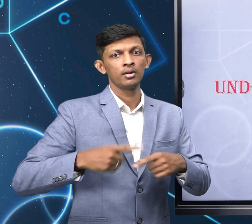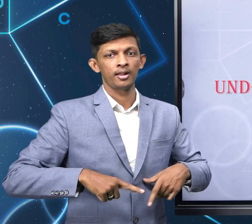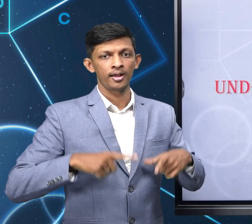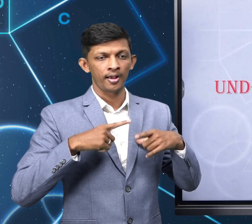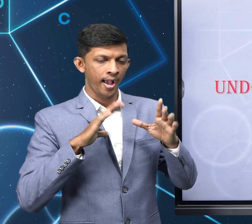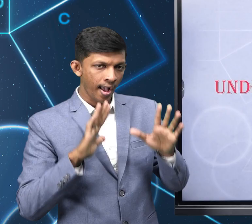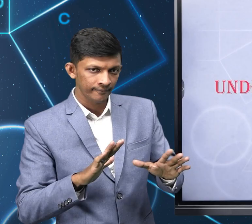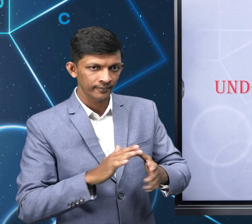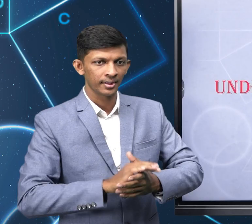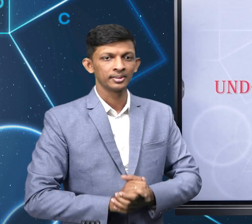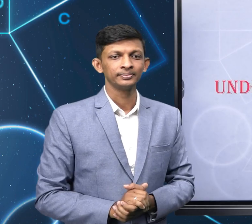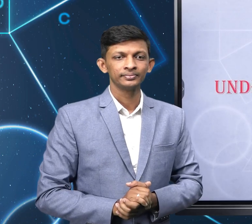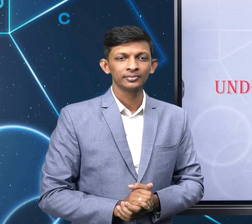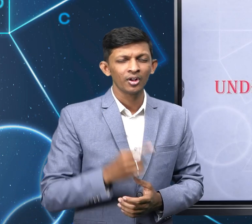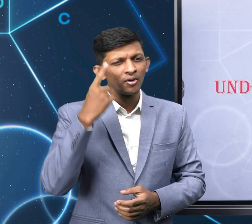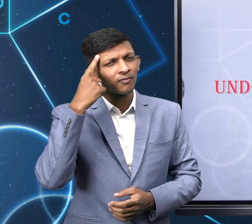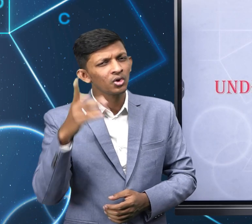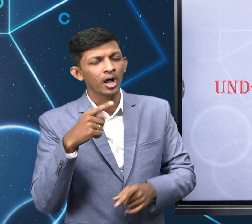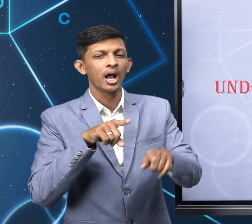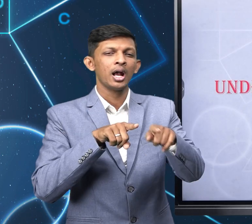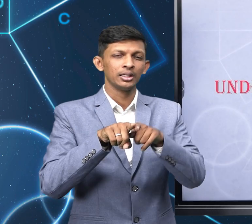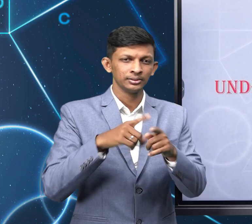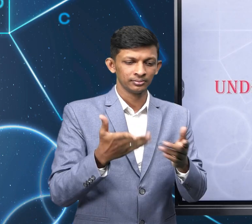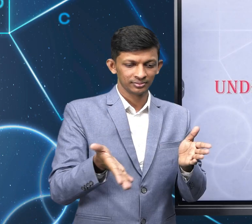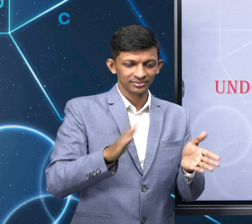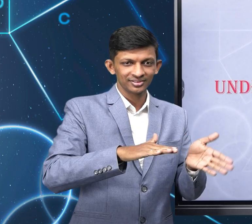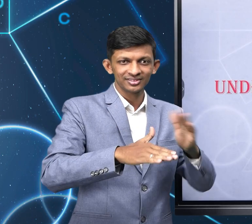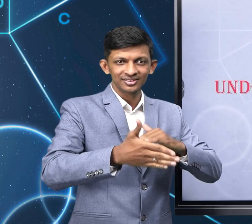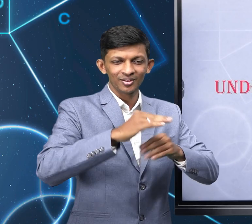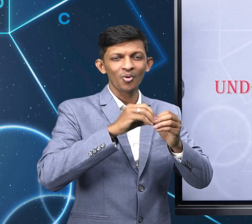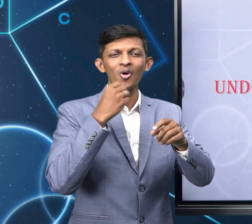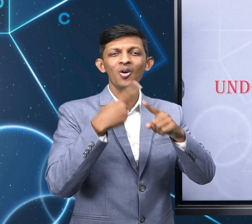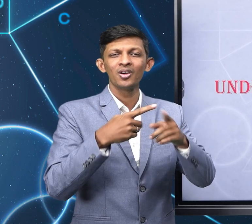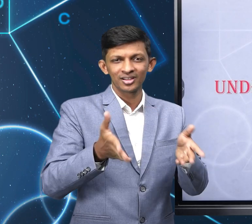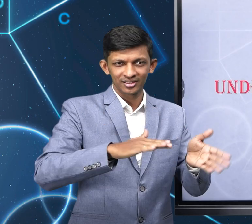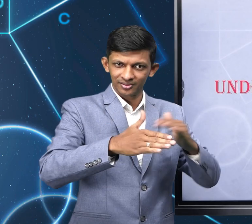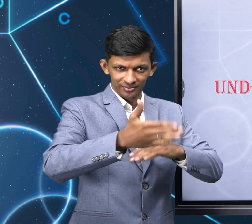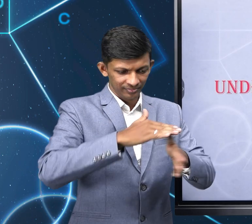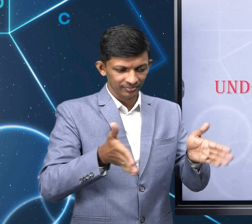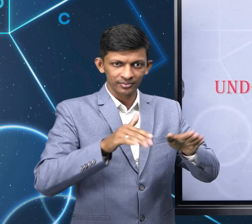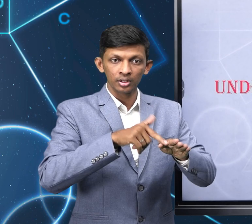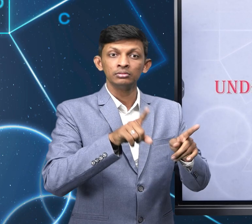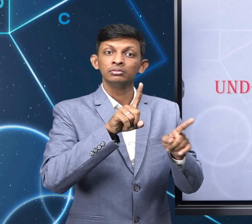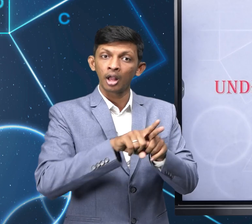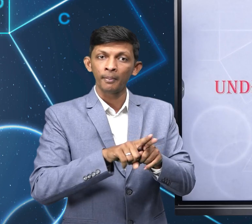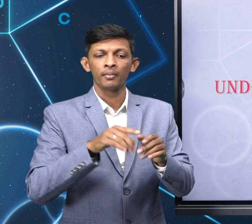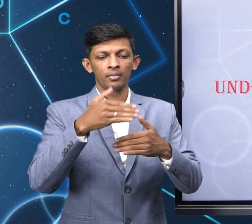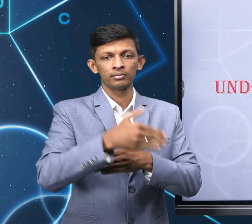3D शेप दिसतात. उदाहरणार्थ, बॉक्स एक घन आहे, बॉल एक गोल